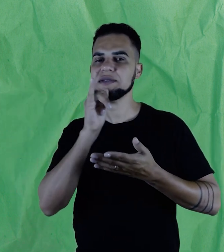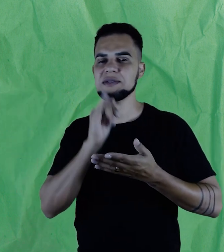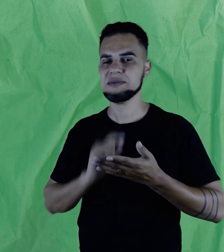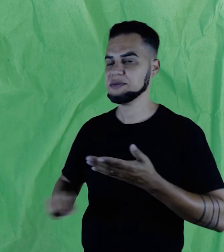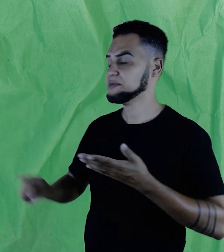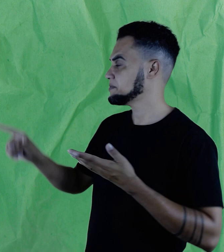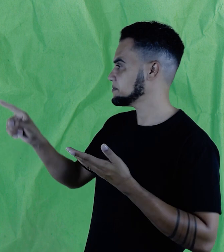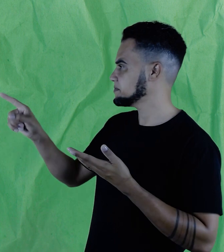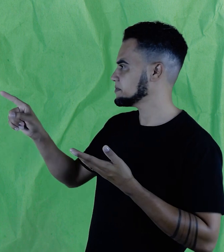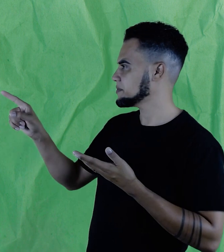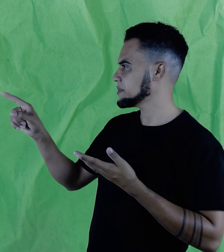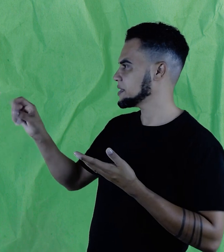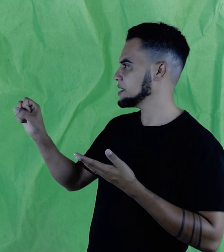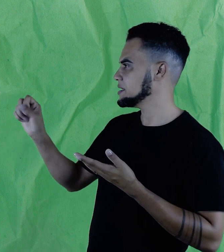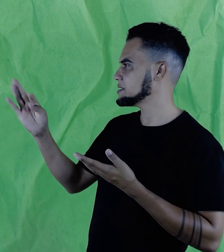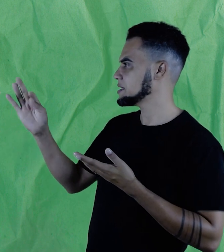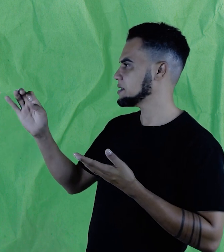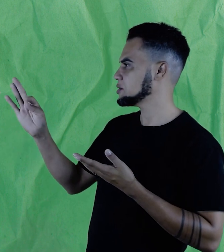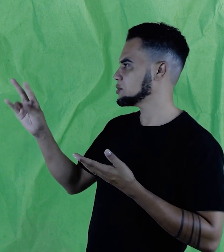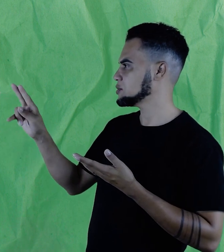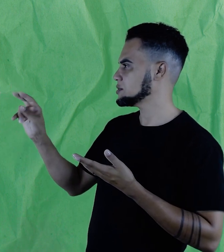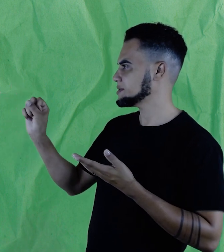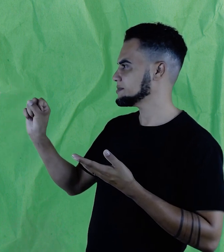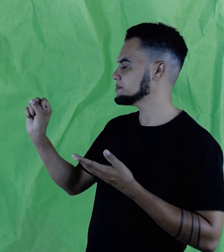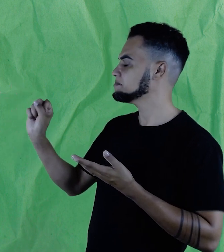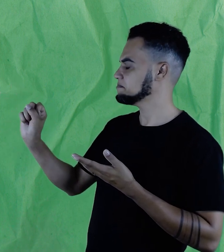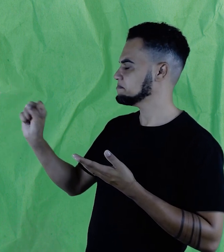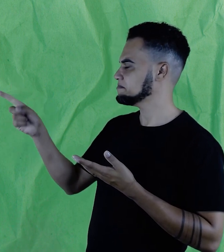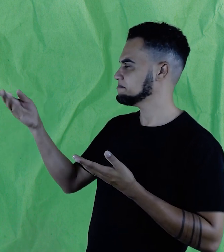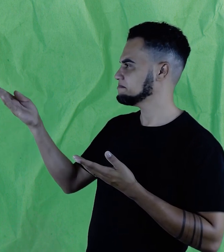exemplo, status reading,